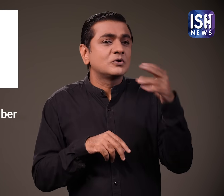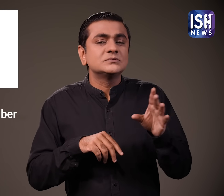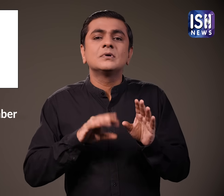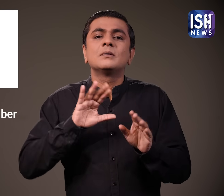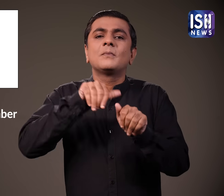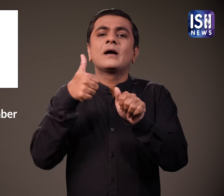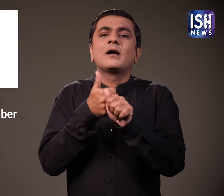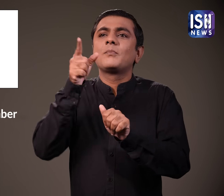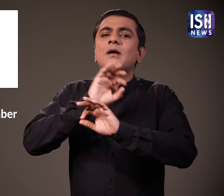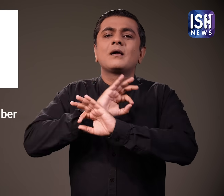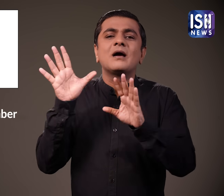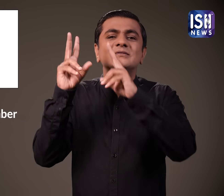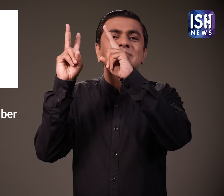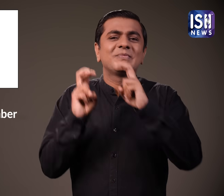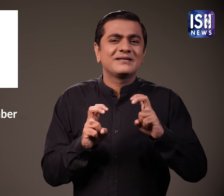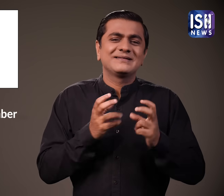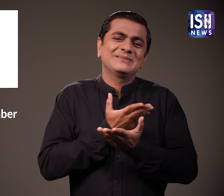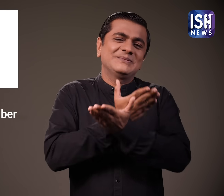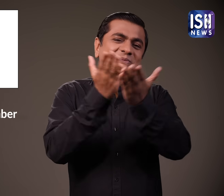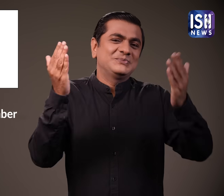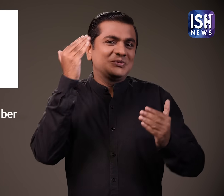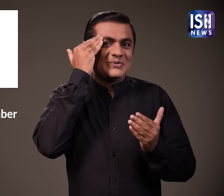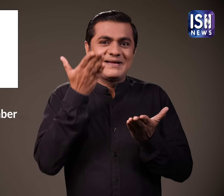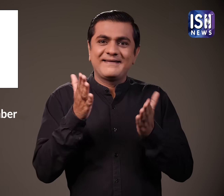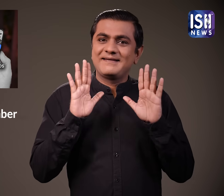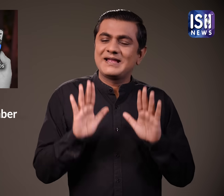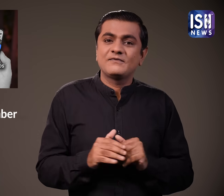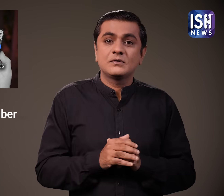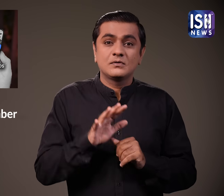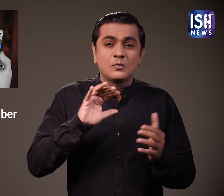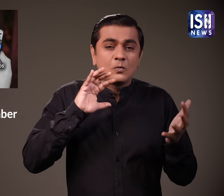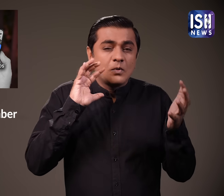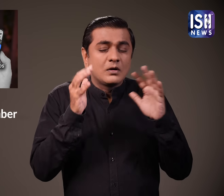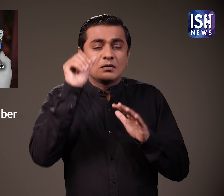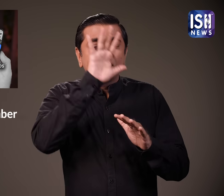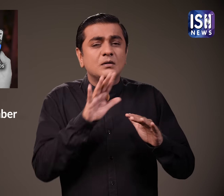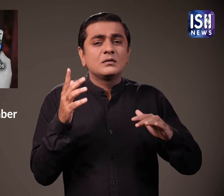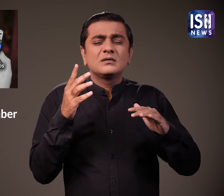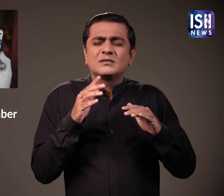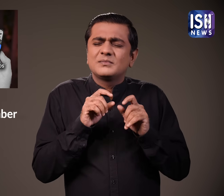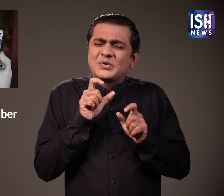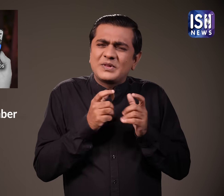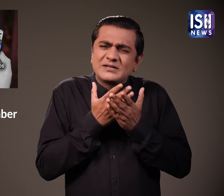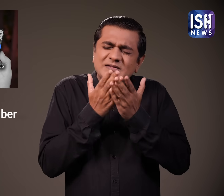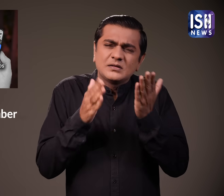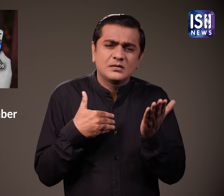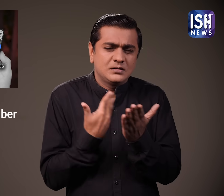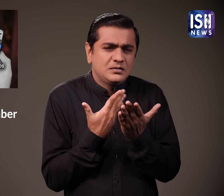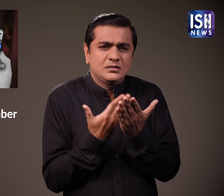यदि आपका फोन खो जाए तो भी आप अपनी तस्वीरे पा सकते हैं जीमेल के सक्रिय उप्योग करताओं की